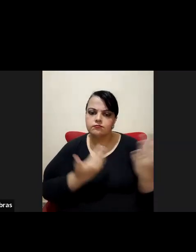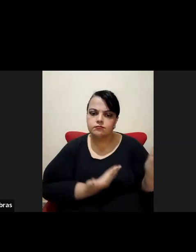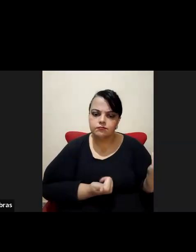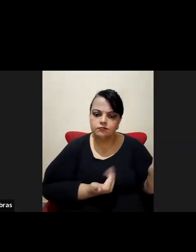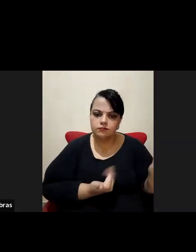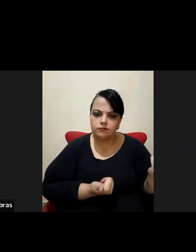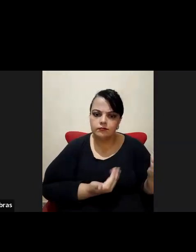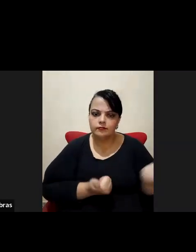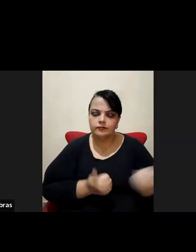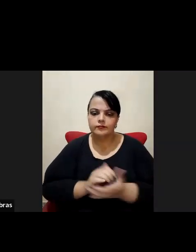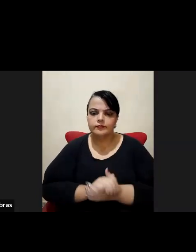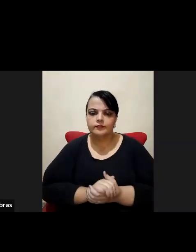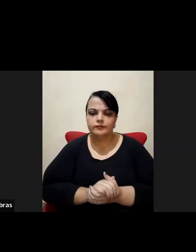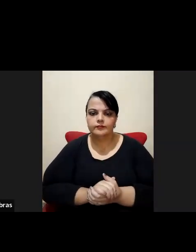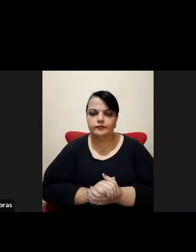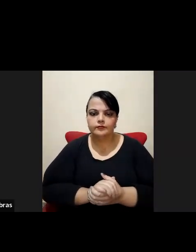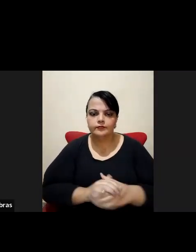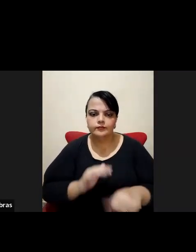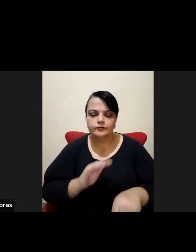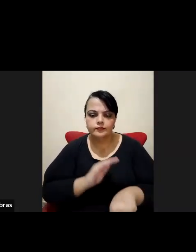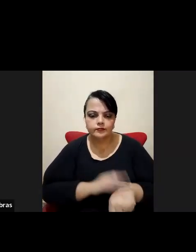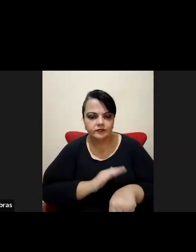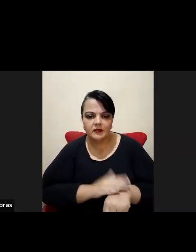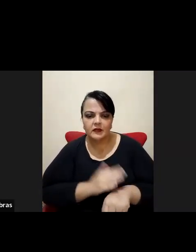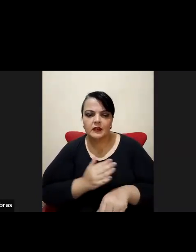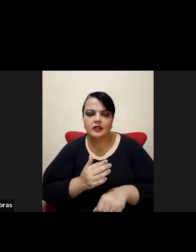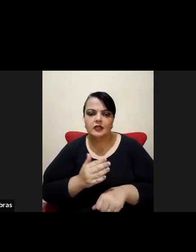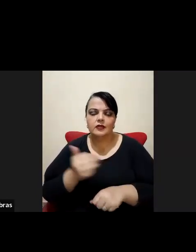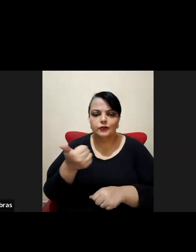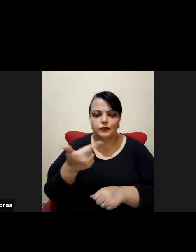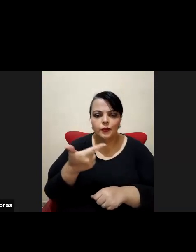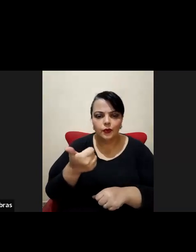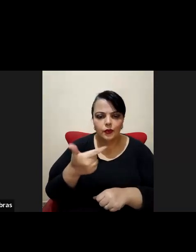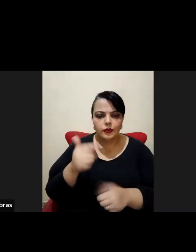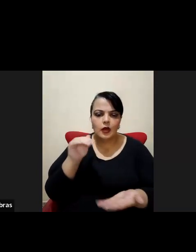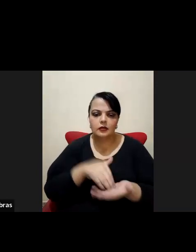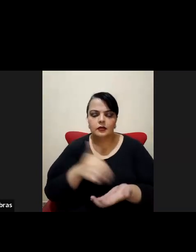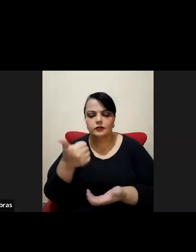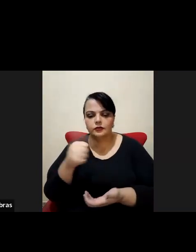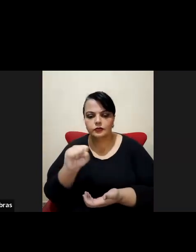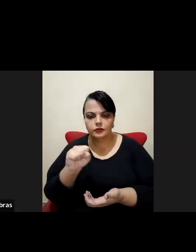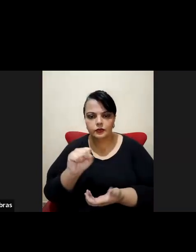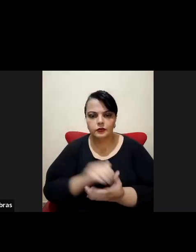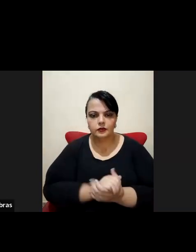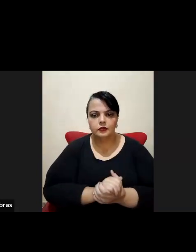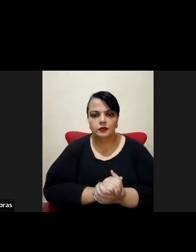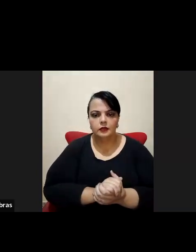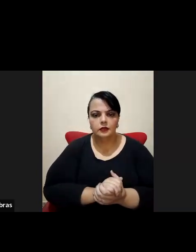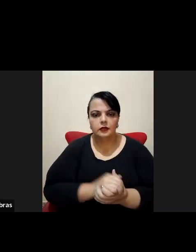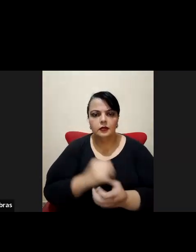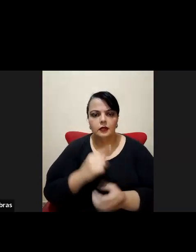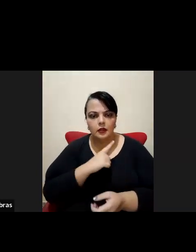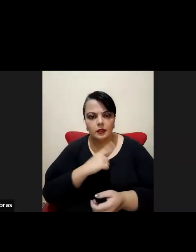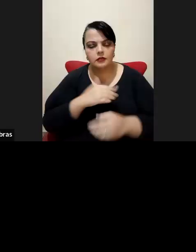antes durava de 12 até 18 anos formalmente, nós já estamos passando, né, por